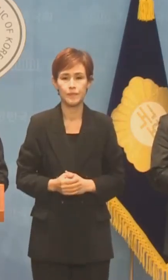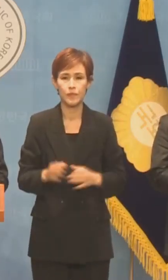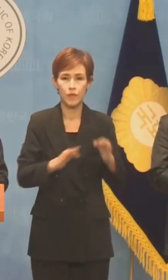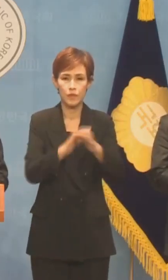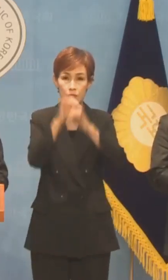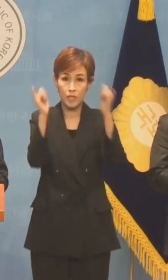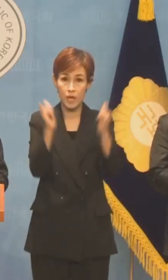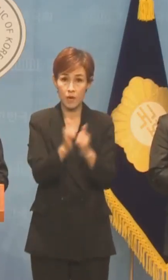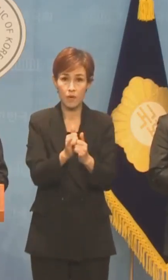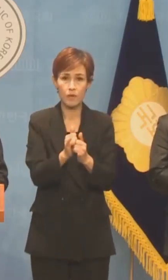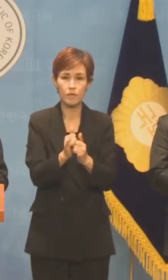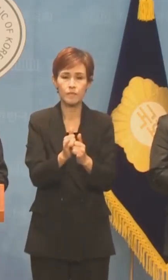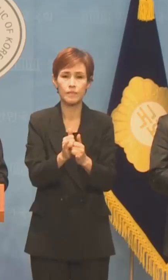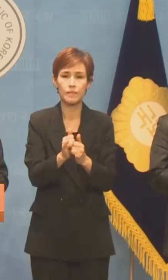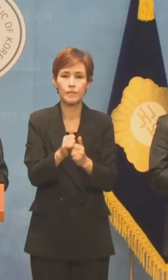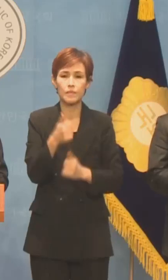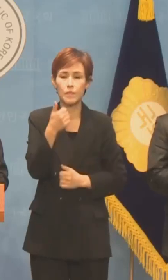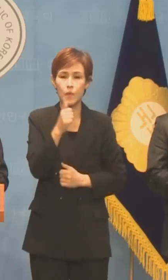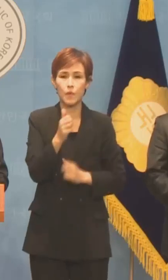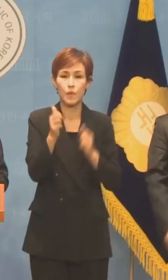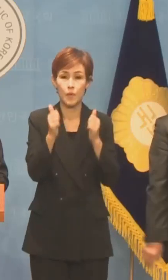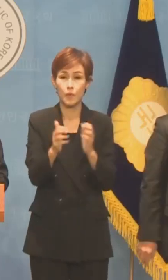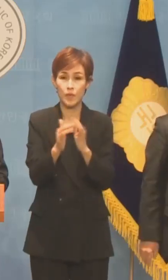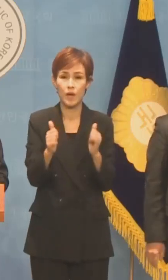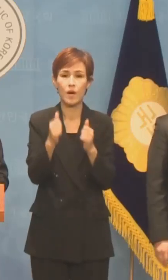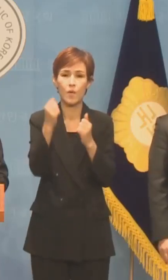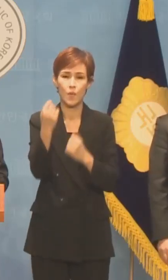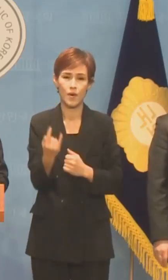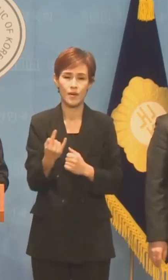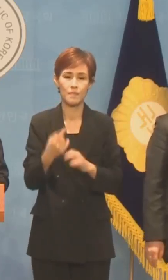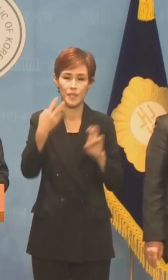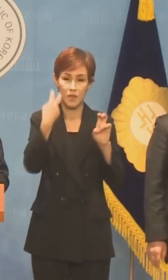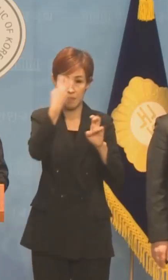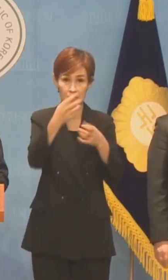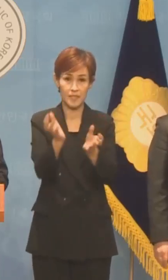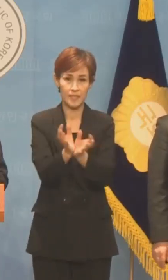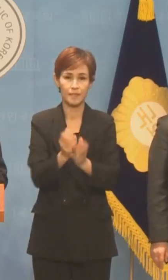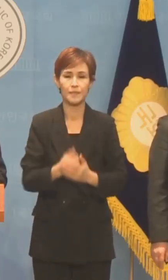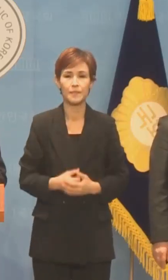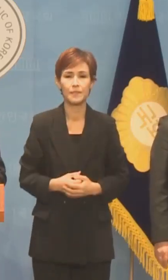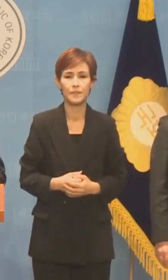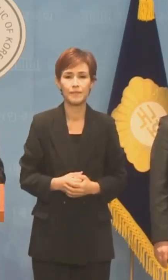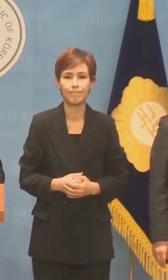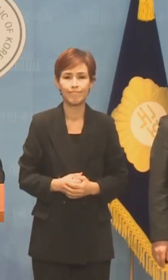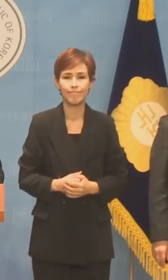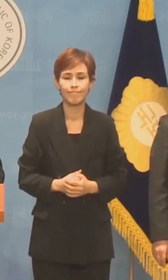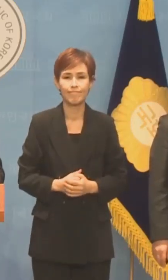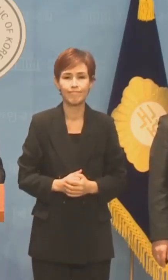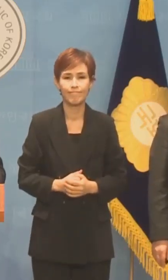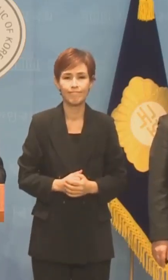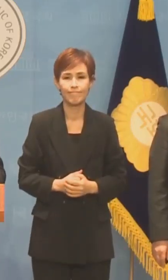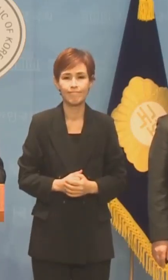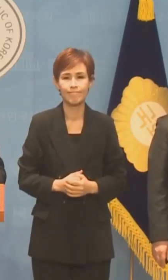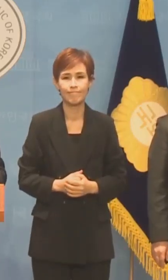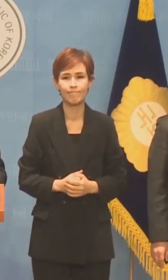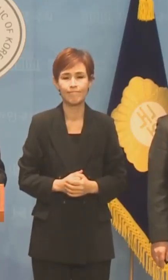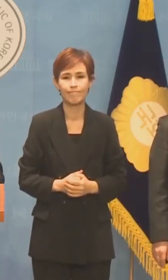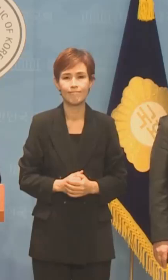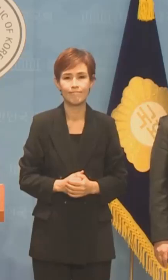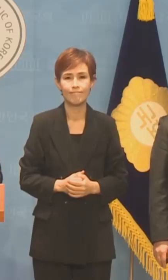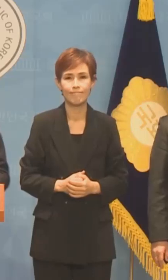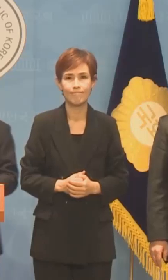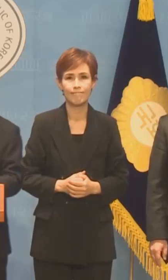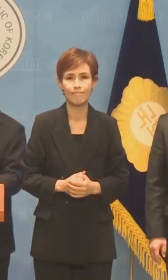경제사회 변호사회 미디어 감시단 김희원 변호사이십니다. 예, 그럼 마이크를